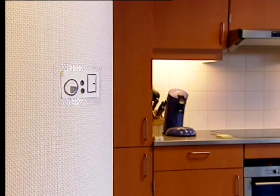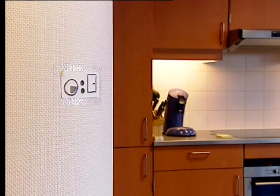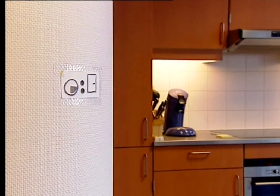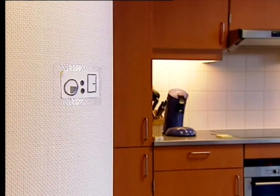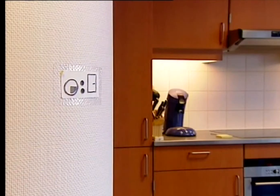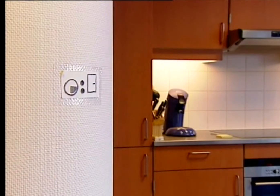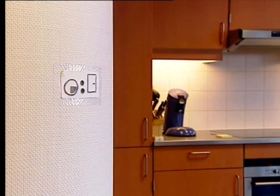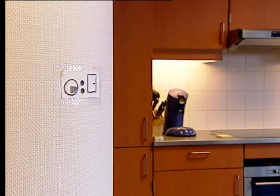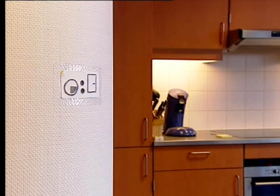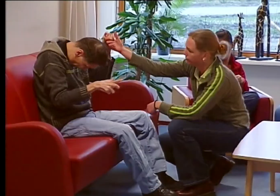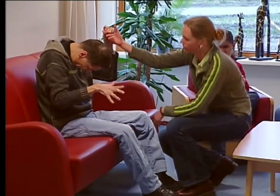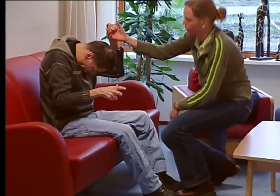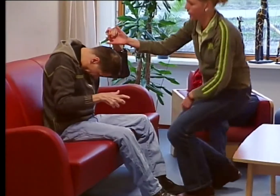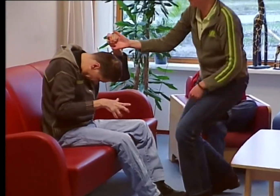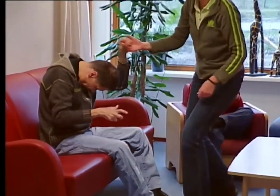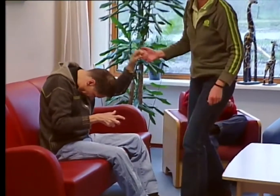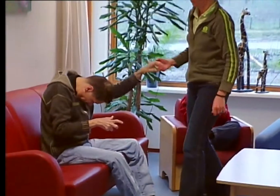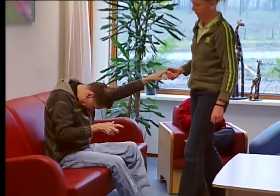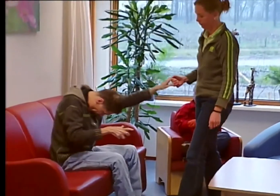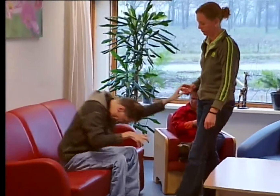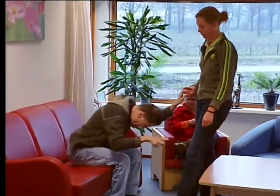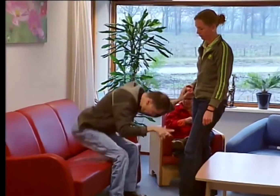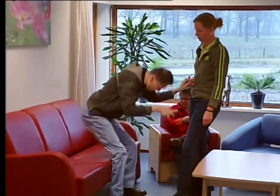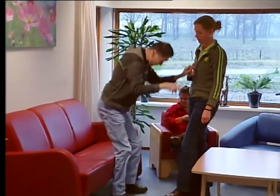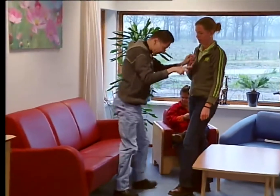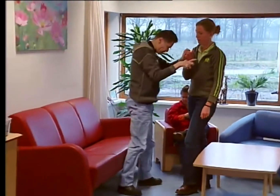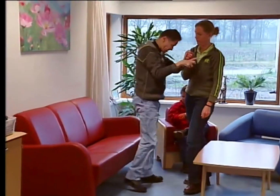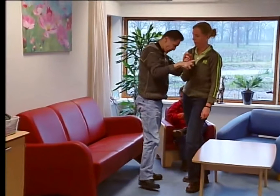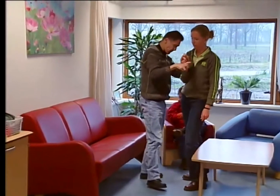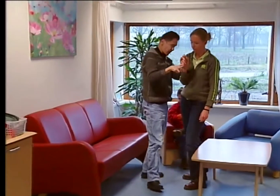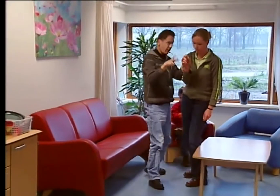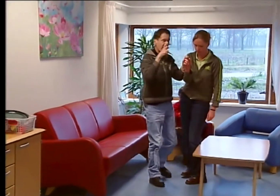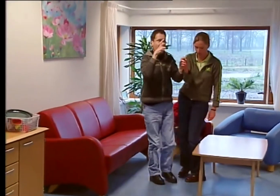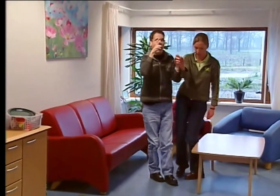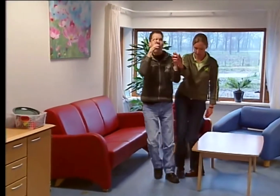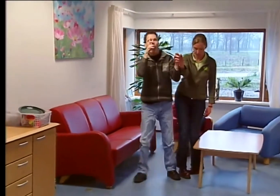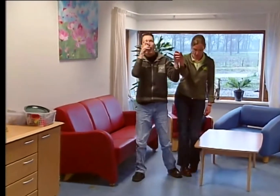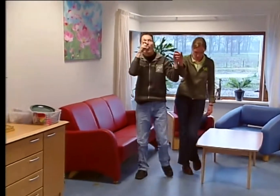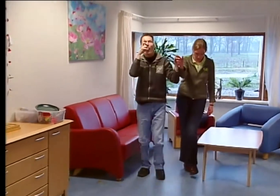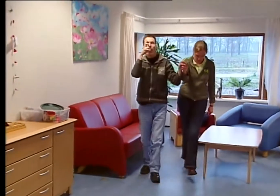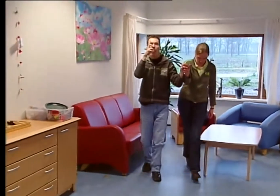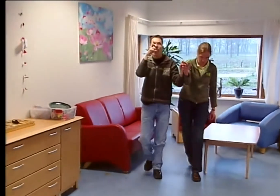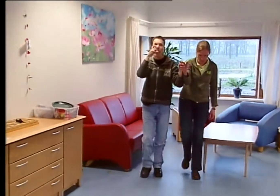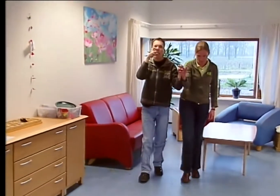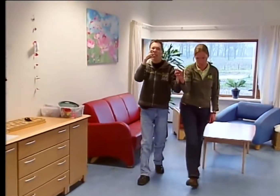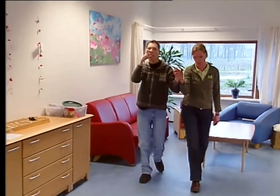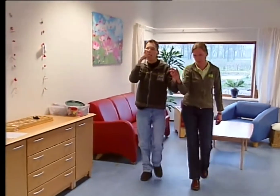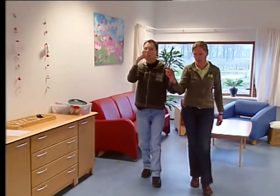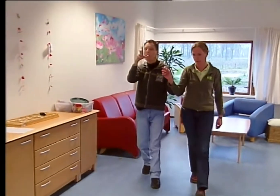om te kunnen leren. Een voorspelbare omgeving bovenal. Als je niet kunt horen en zien, gaat dat extra op, want